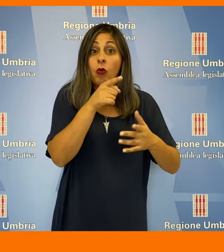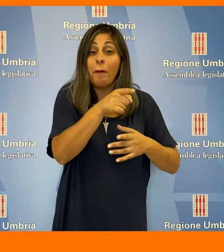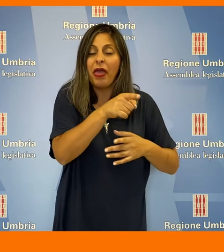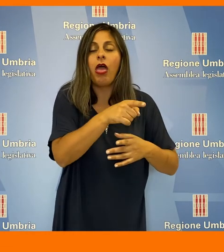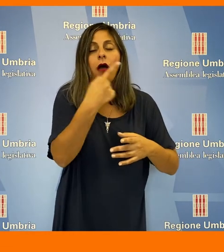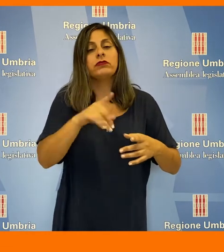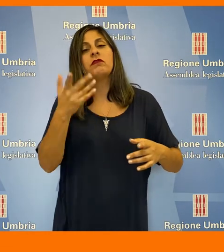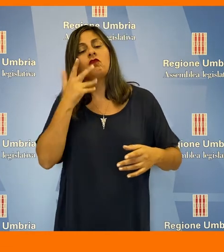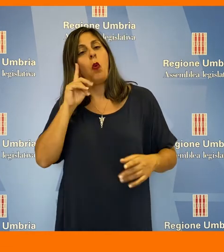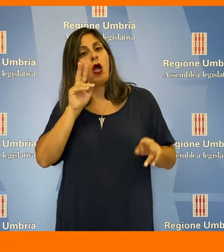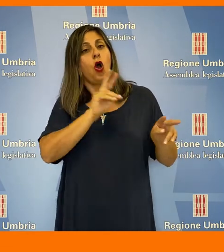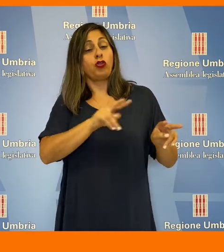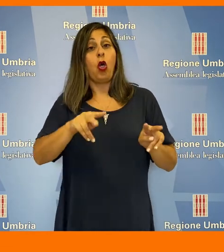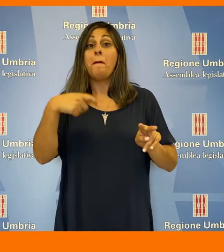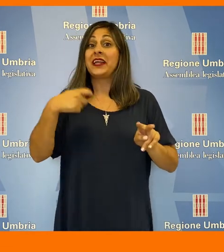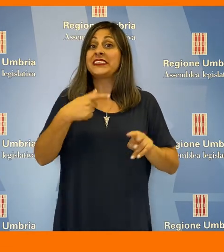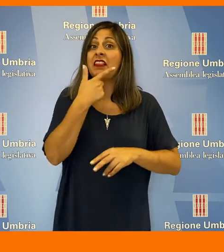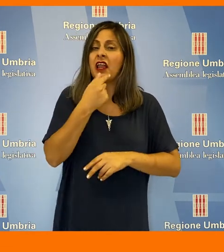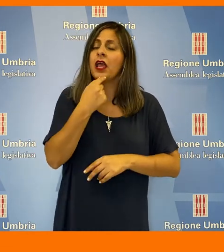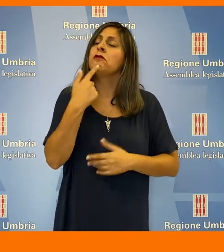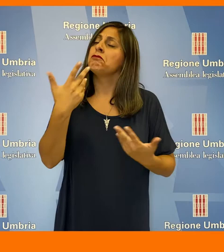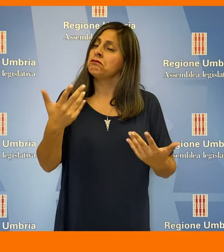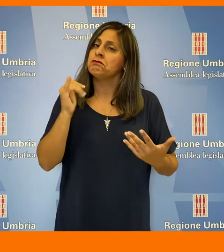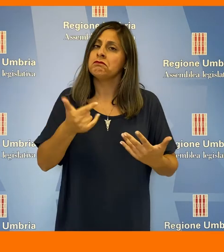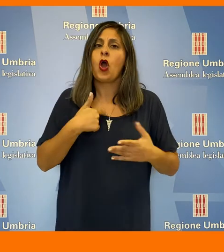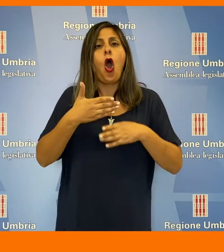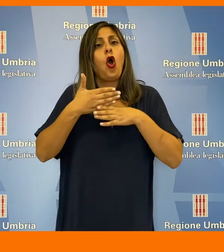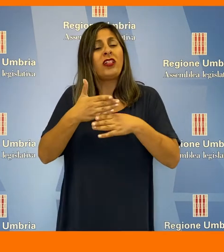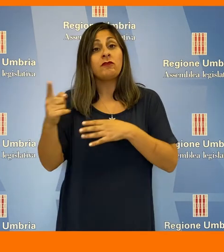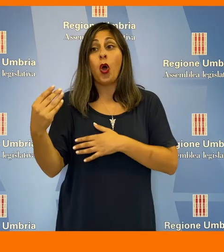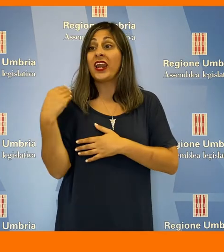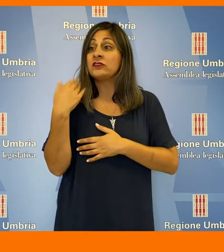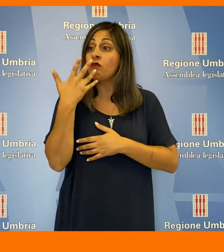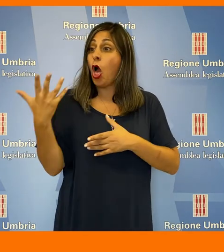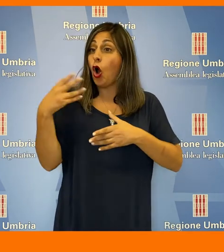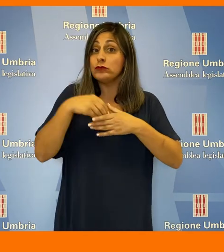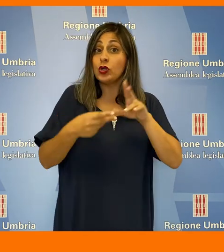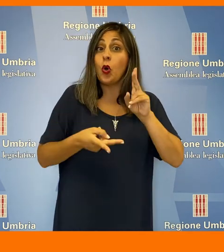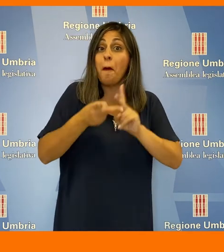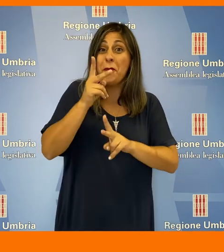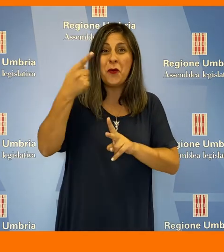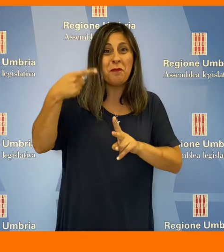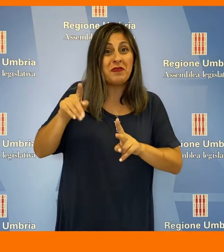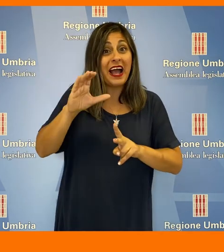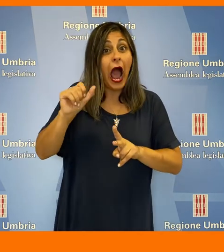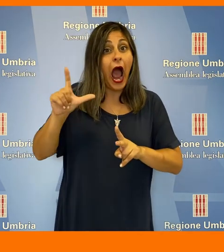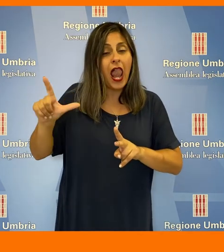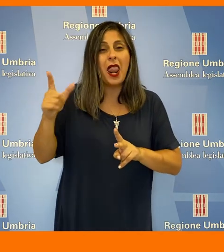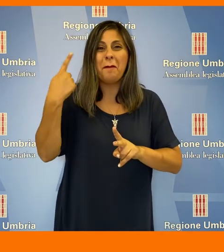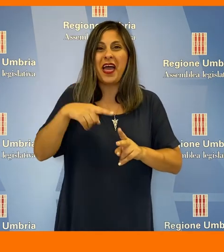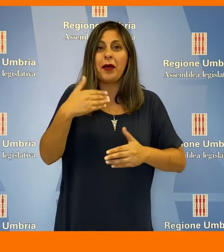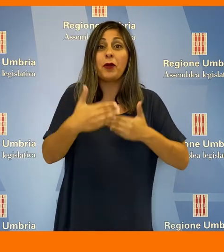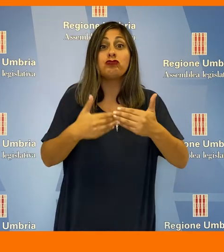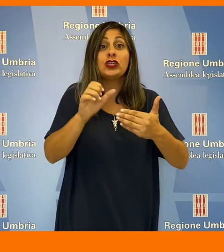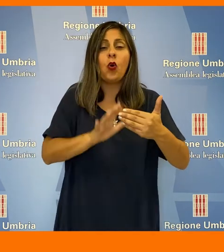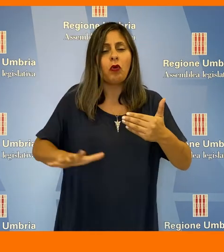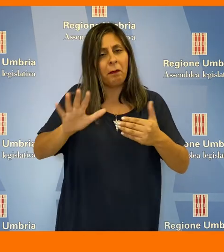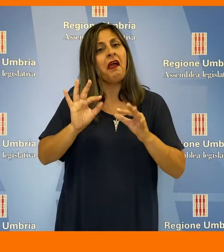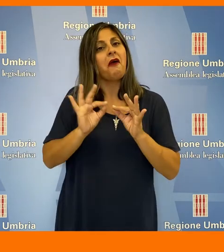Il presidente Daniele Nicchi ha detto di condividere la richiesta di maggiore coinvolgimento da parte del CAL ai processi